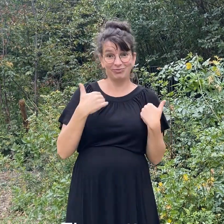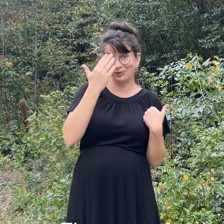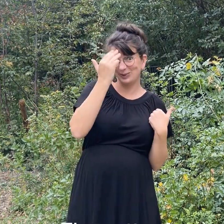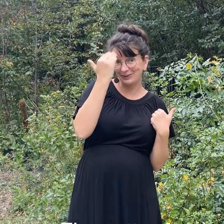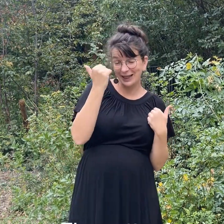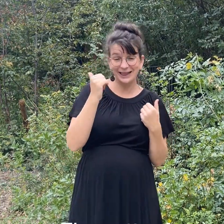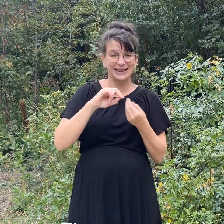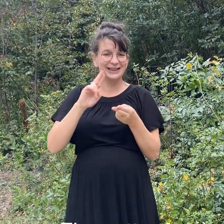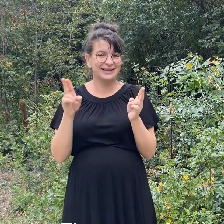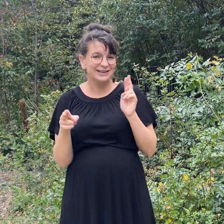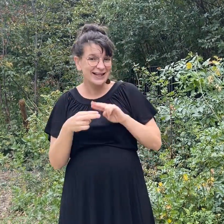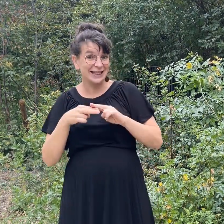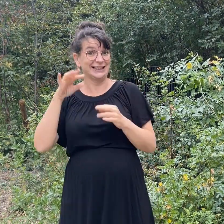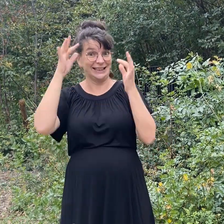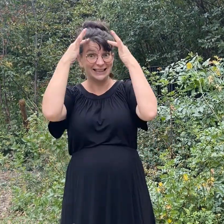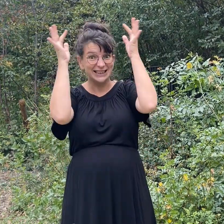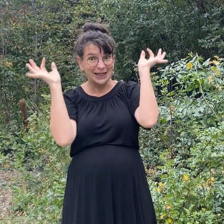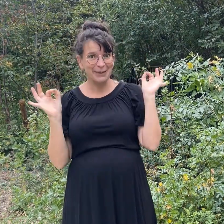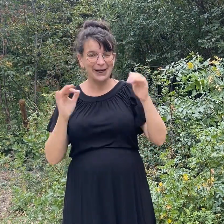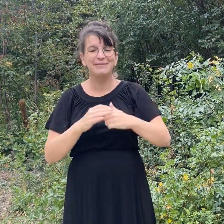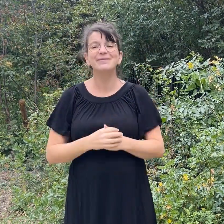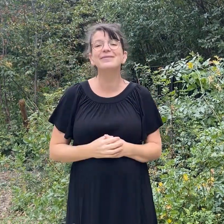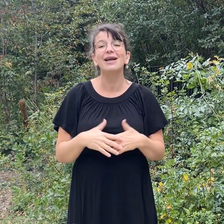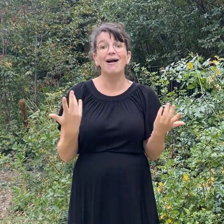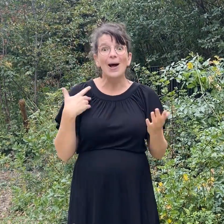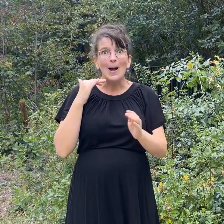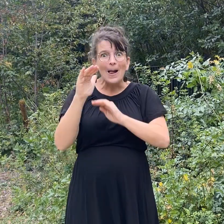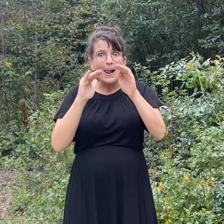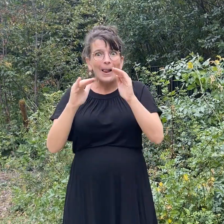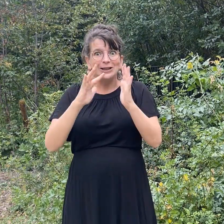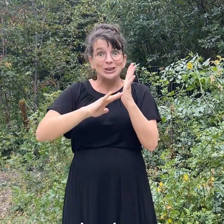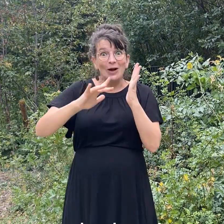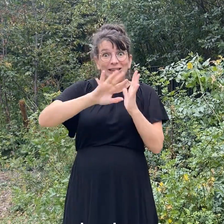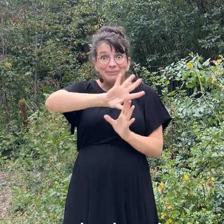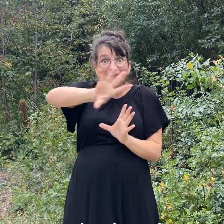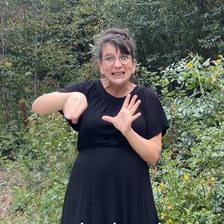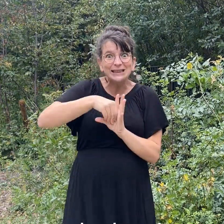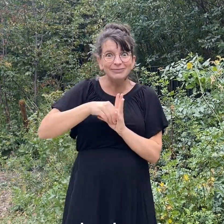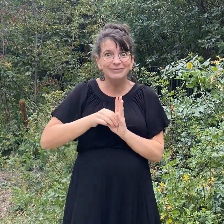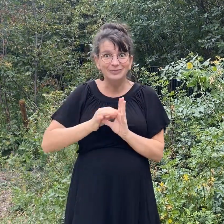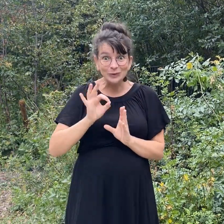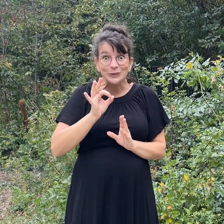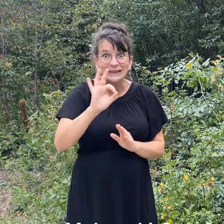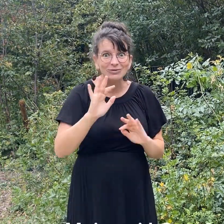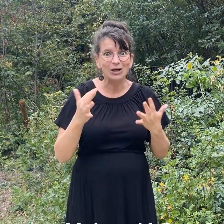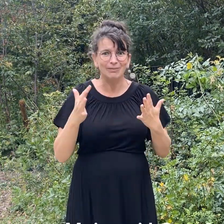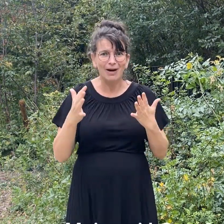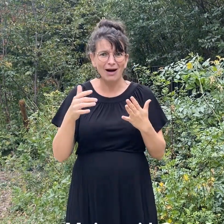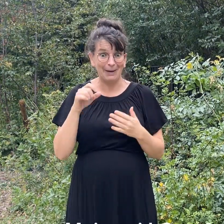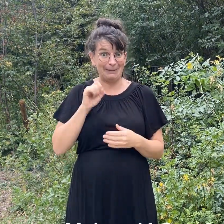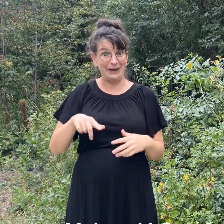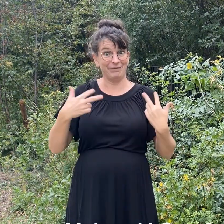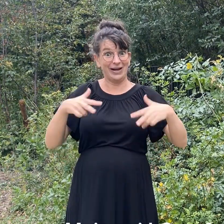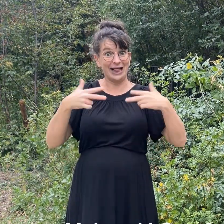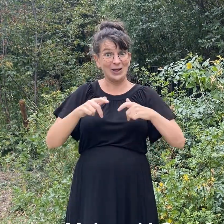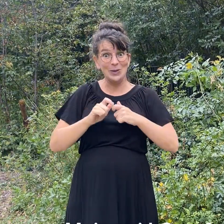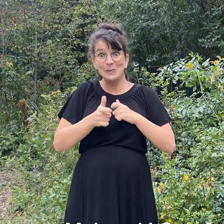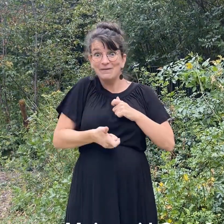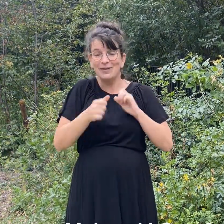et Isabelle. Et nous proposons au public de chansigner avec nous. Mais oui, que faut-il faire?